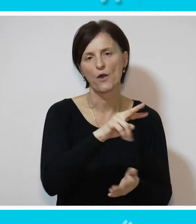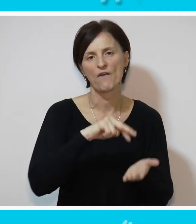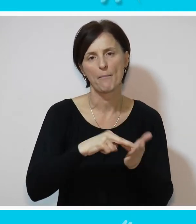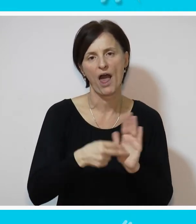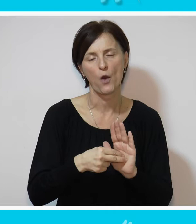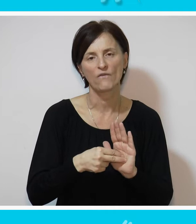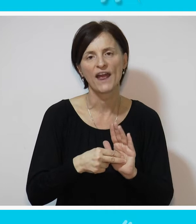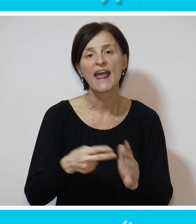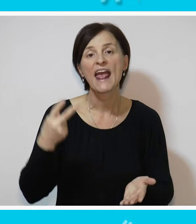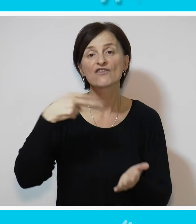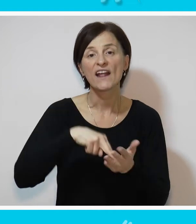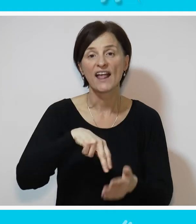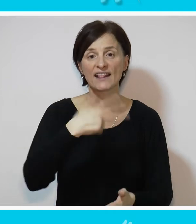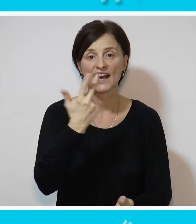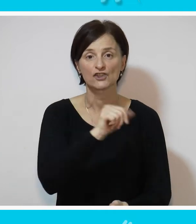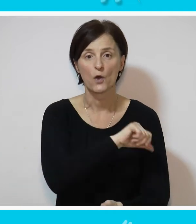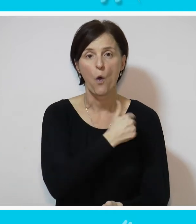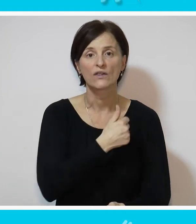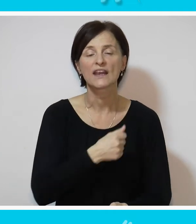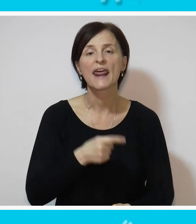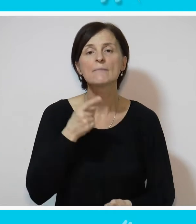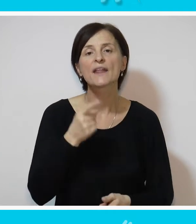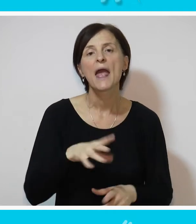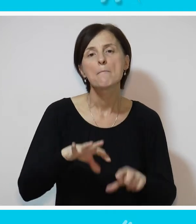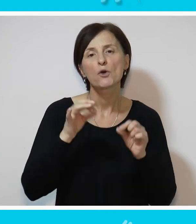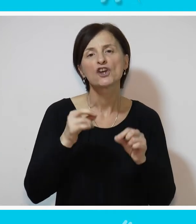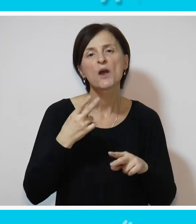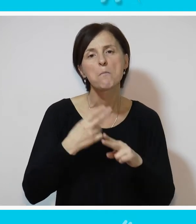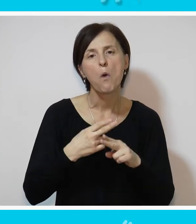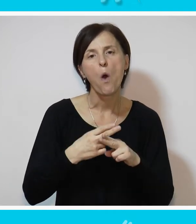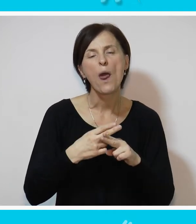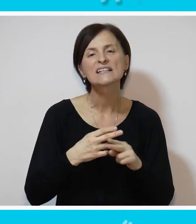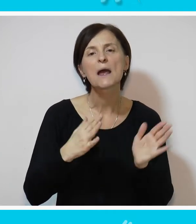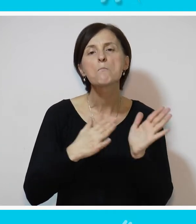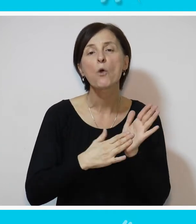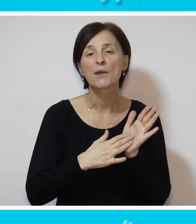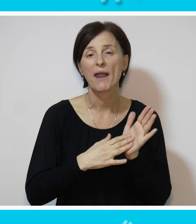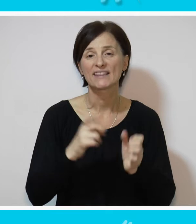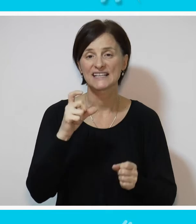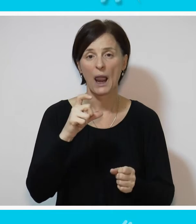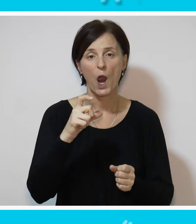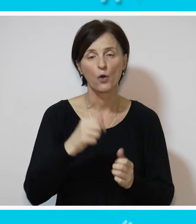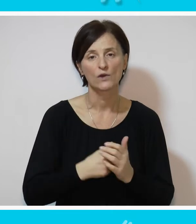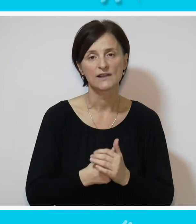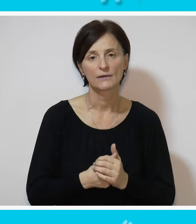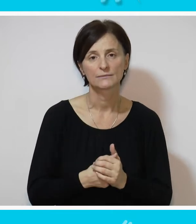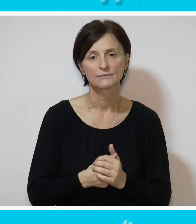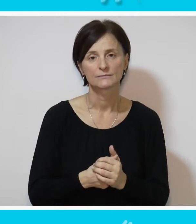njegove planove. 2003. godine dijagnostikovana mu je multiple